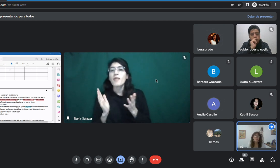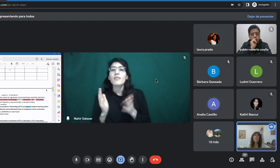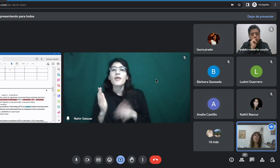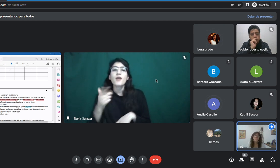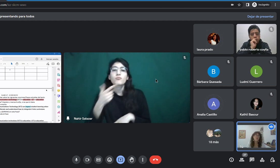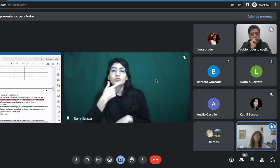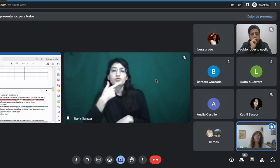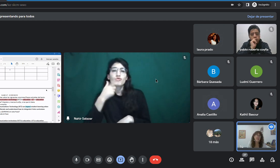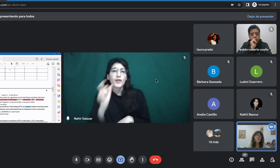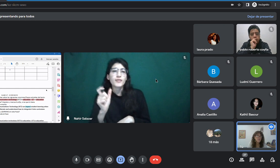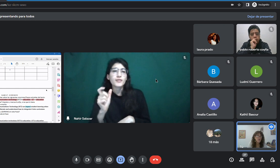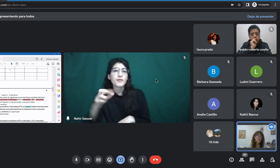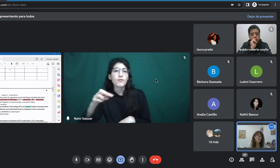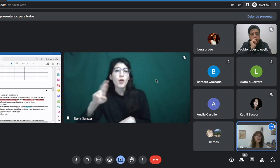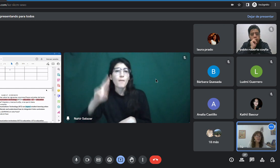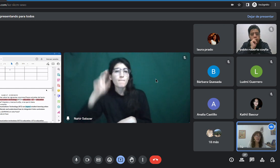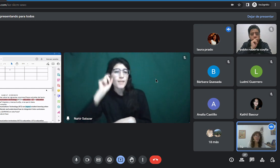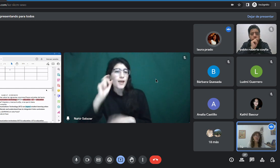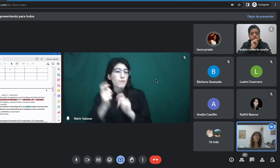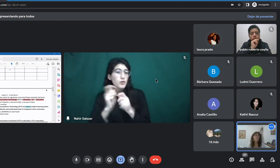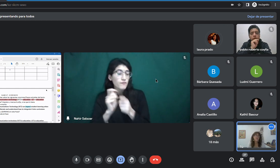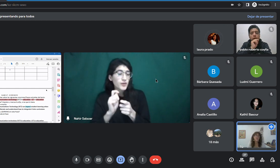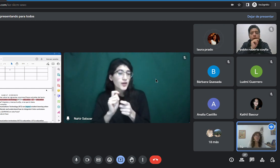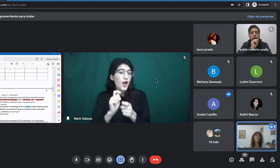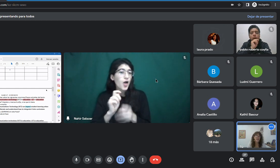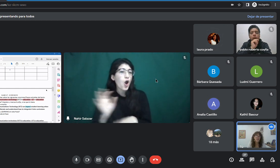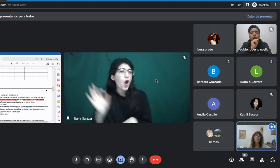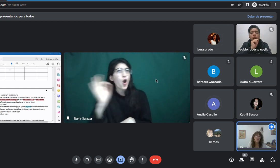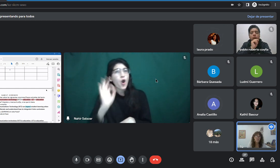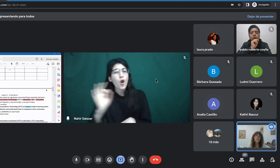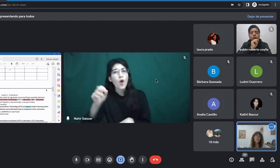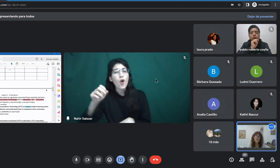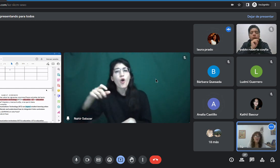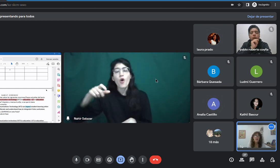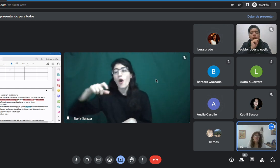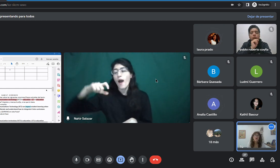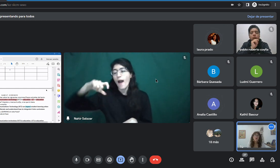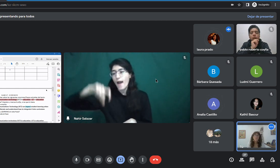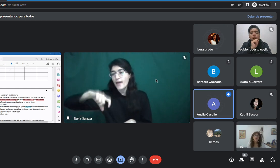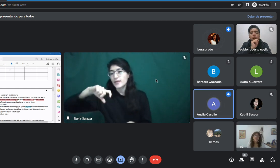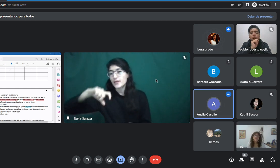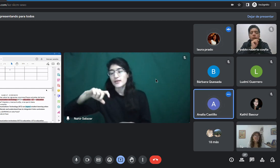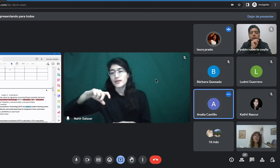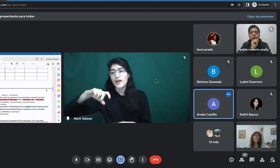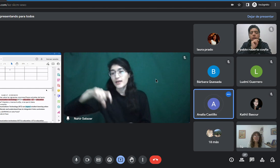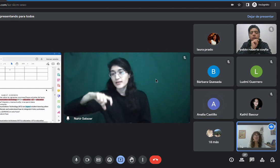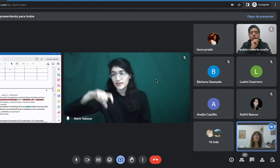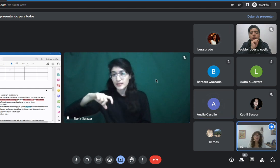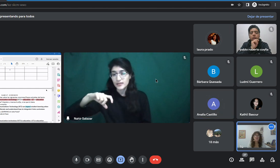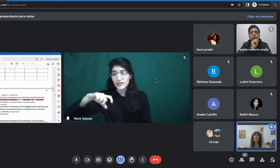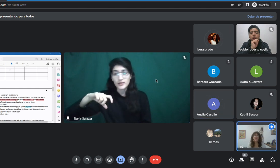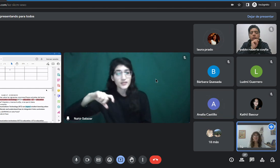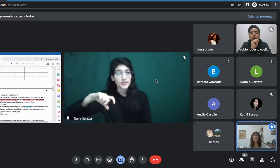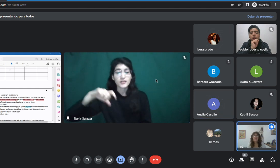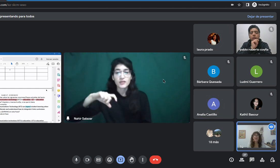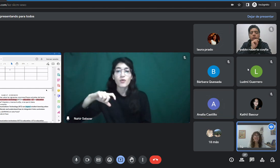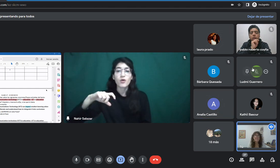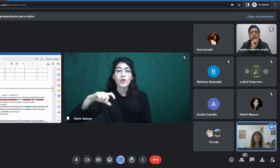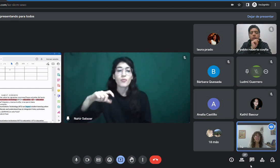ser un adjetivo, ING premodificador. Puede ser, si yo tengo la